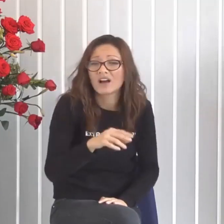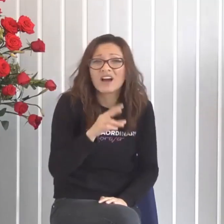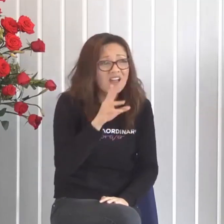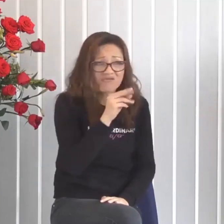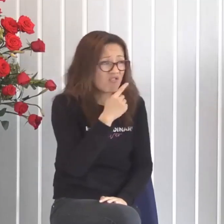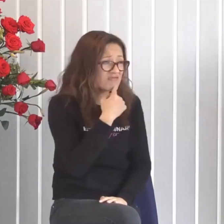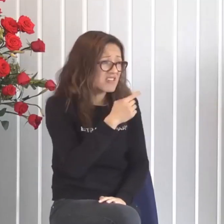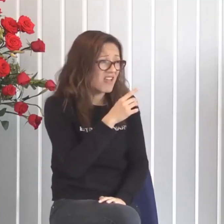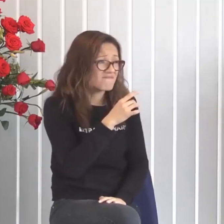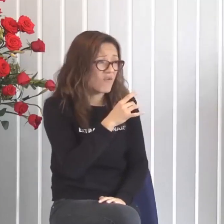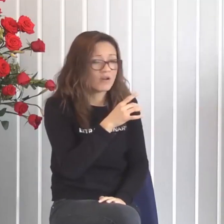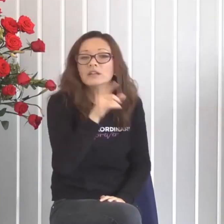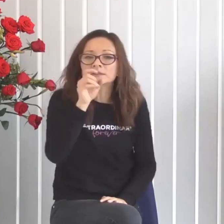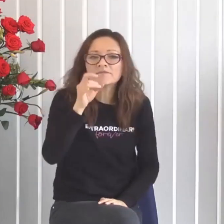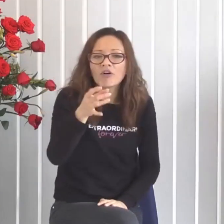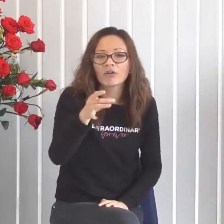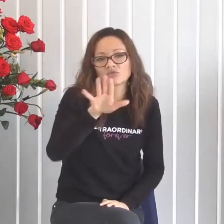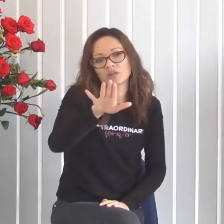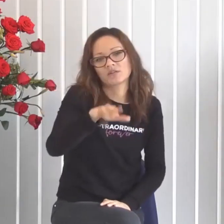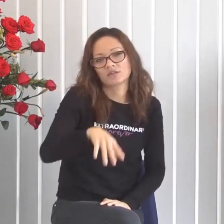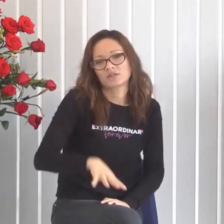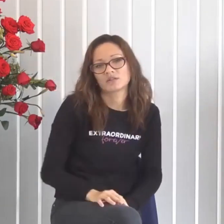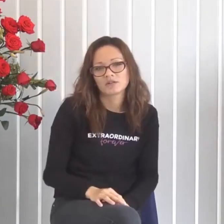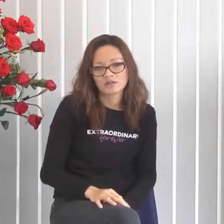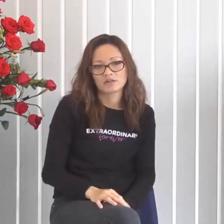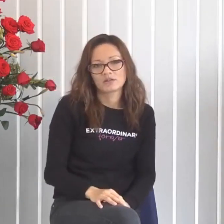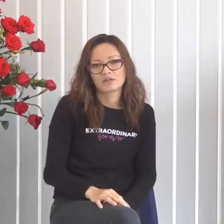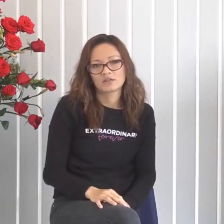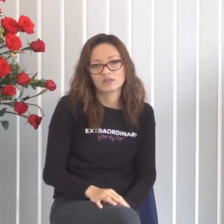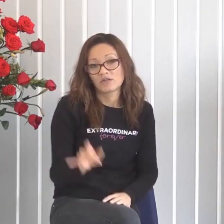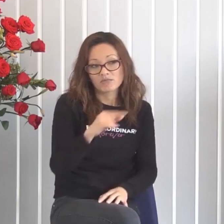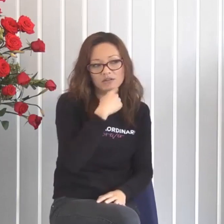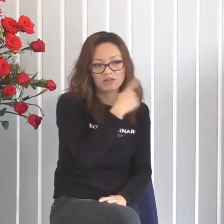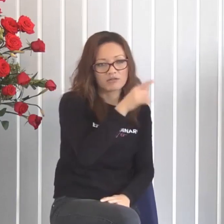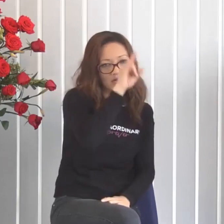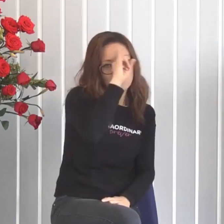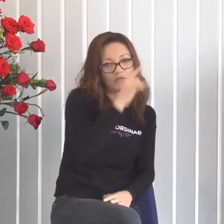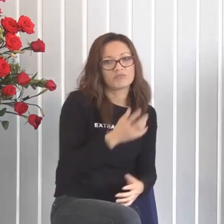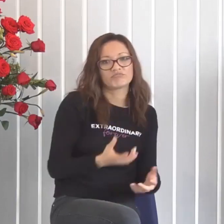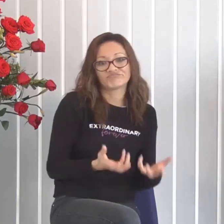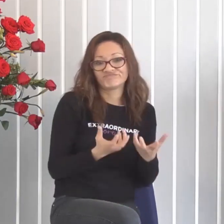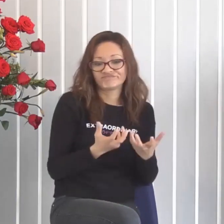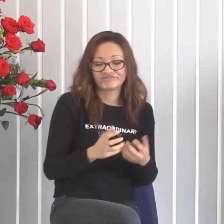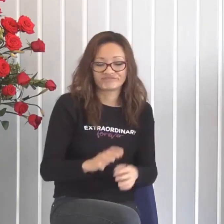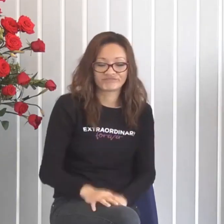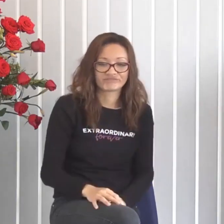bobo, bobo. O le digo como le dije al diablo.